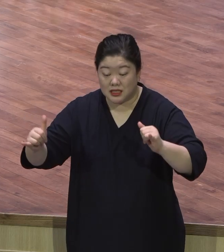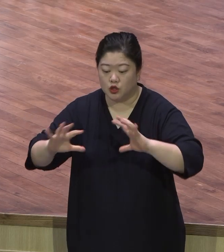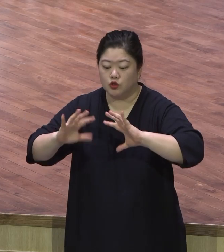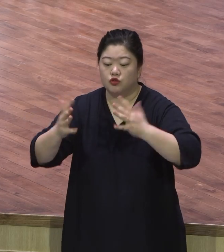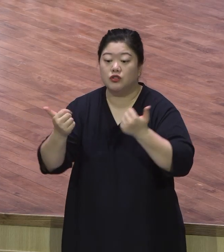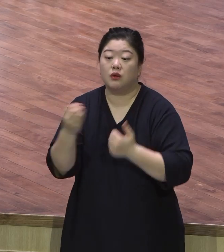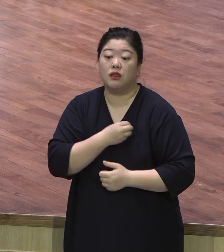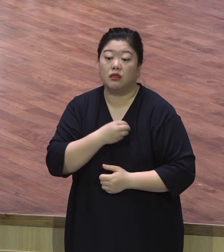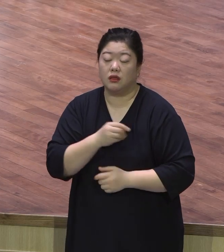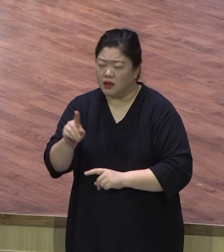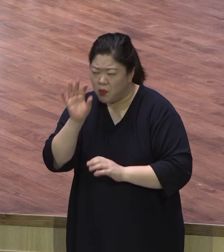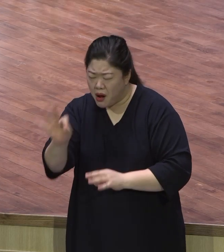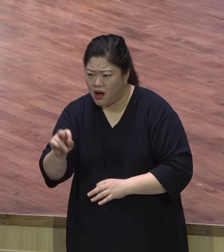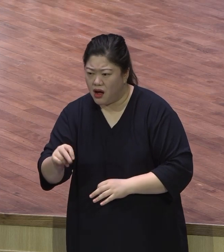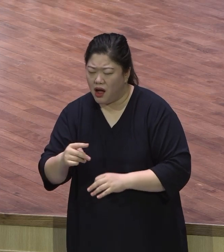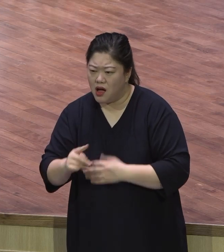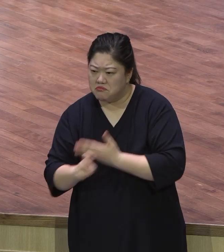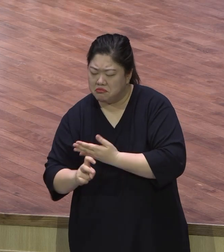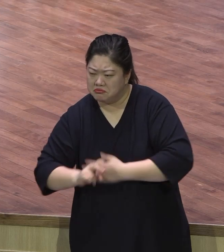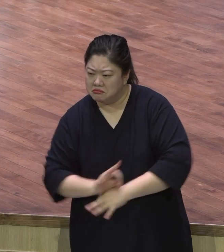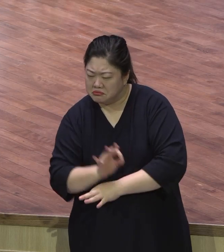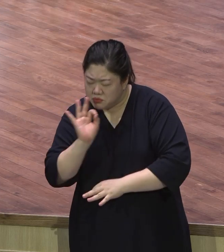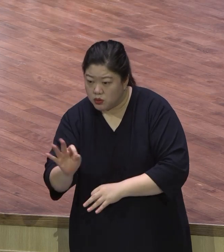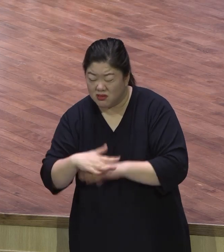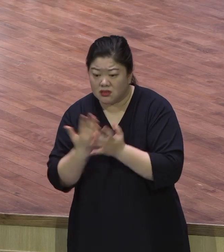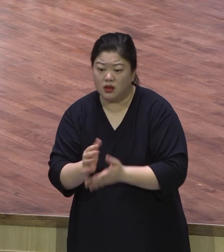가져도 만족 못해요